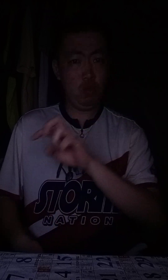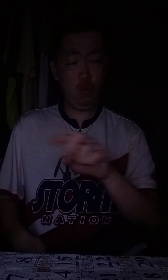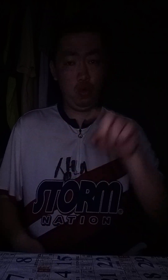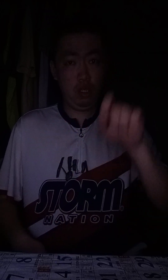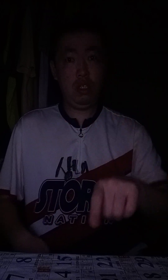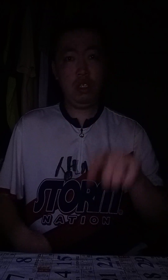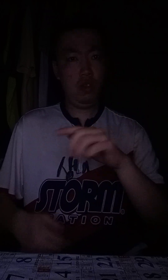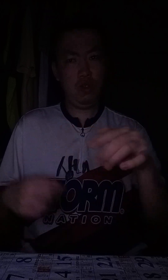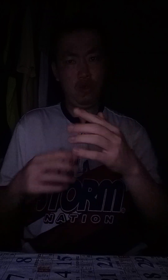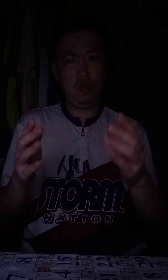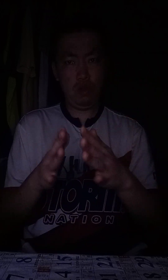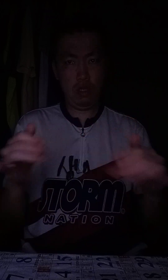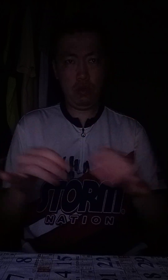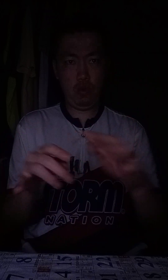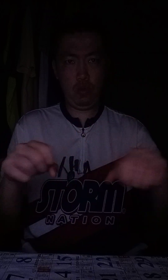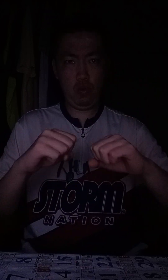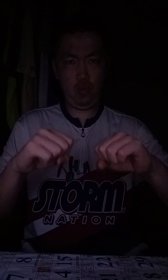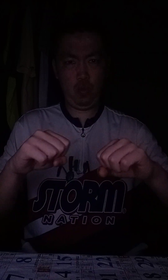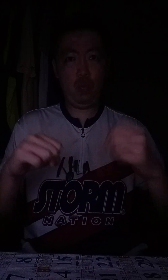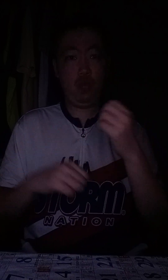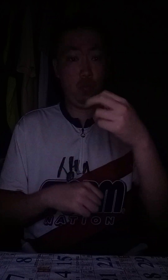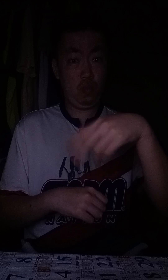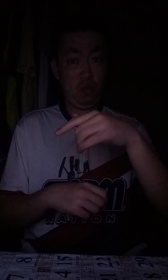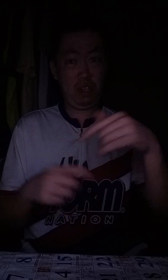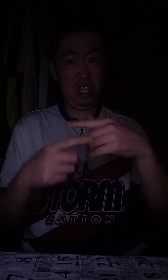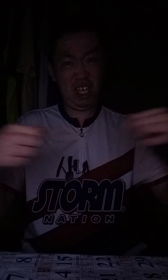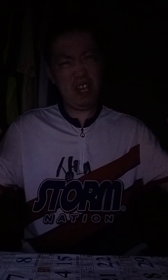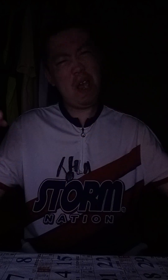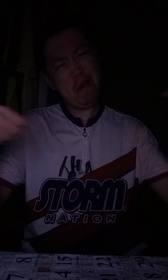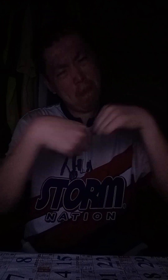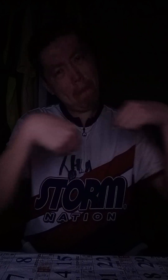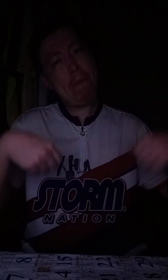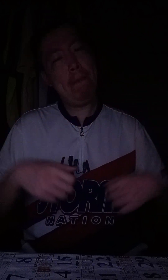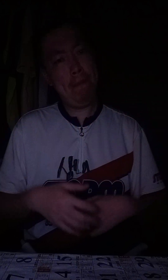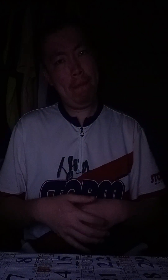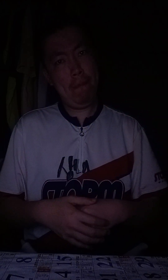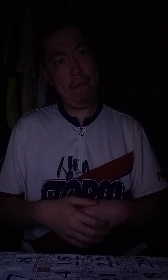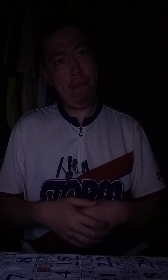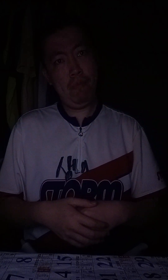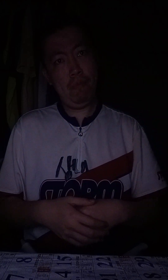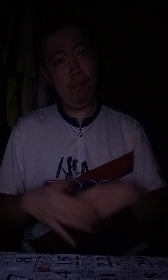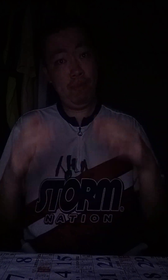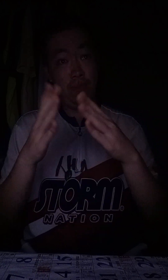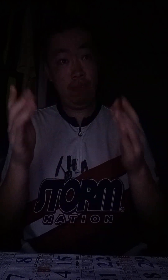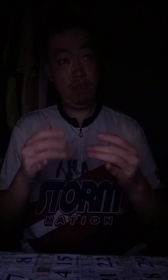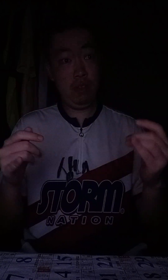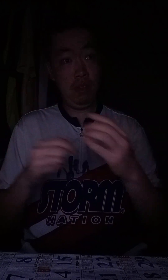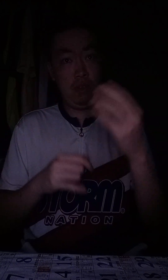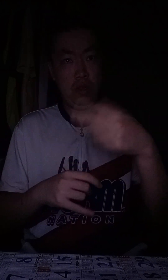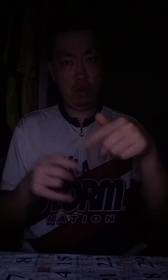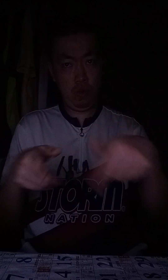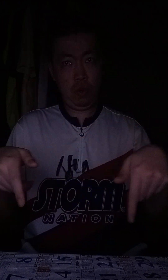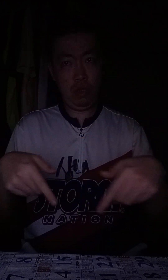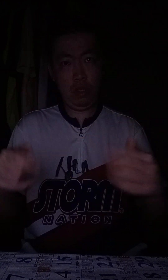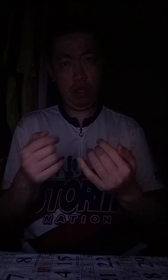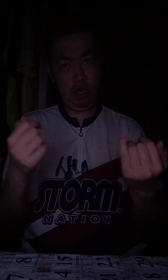역시 정지해 있는 오토바이를 승용차가 들이받았습니다. 인근 주민들은 교차로에서 발생하는